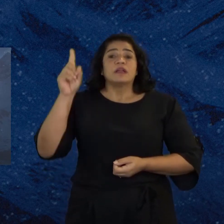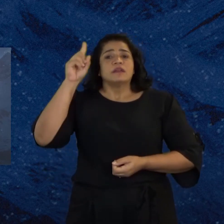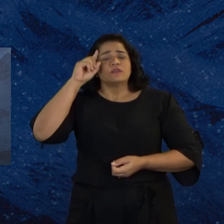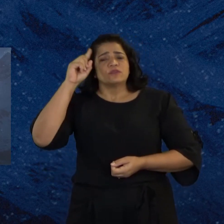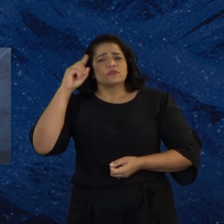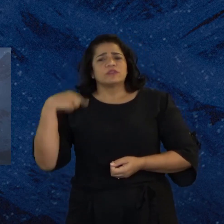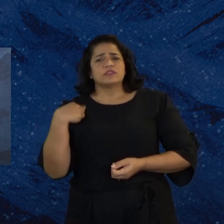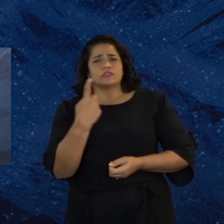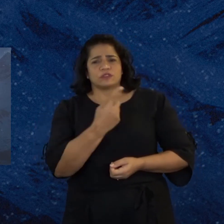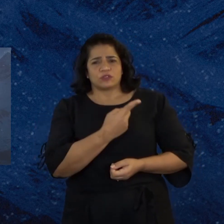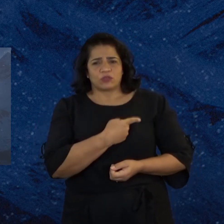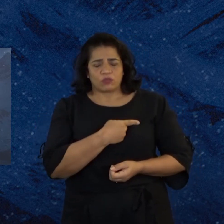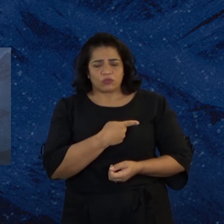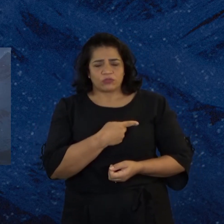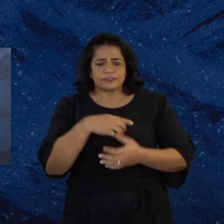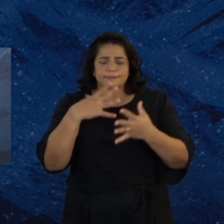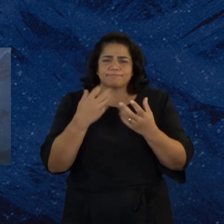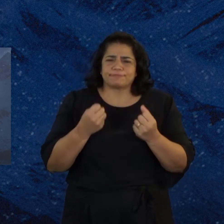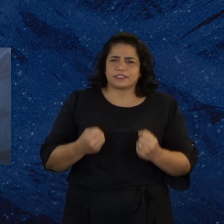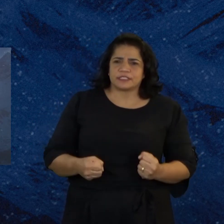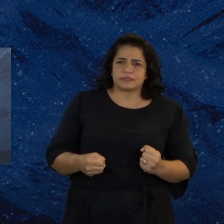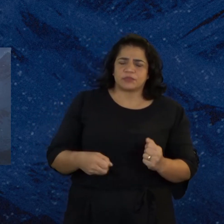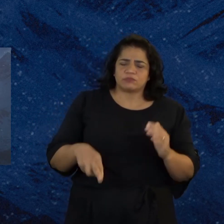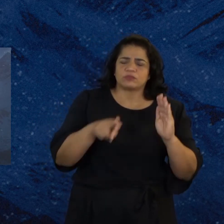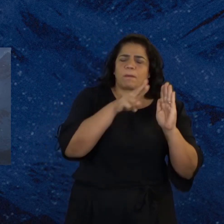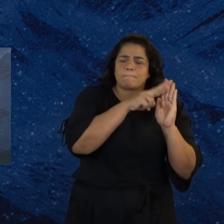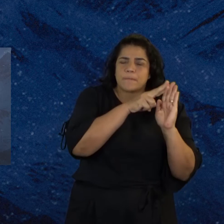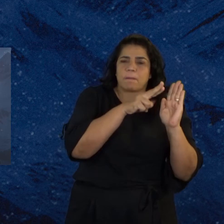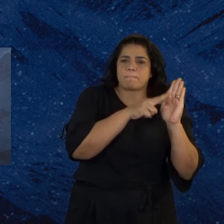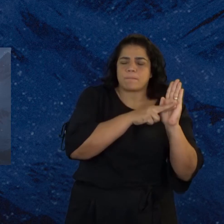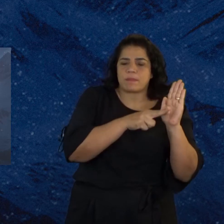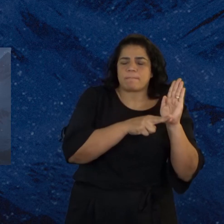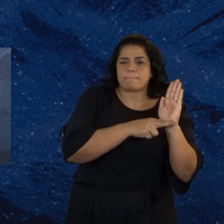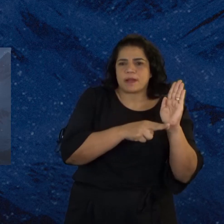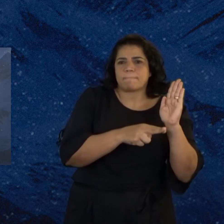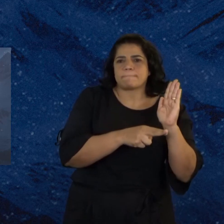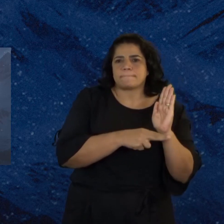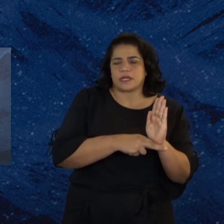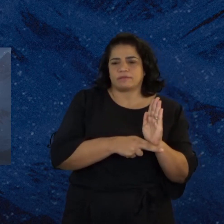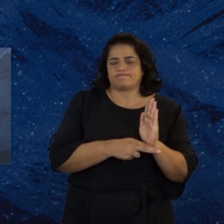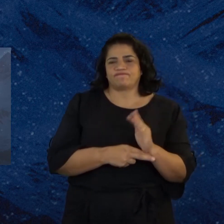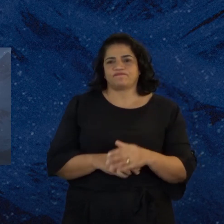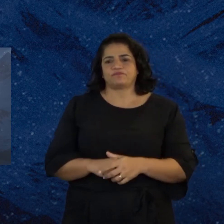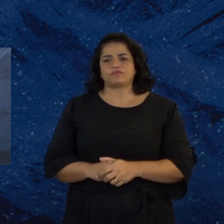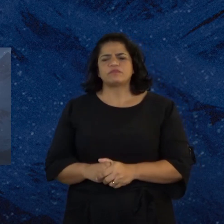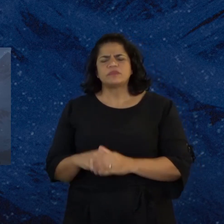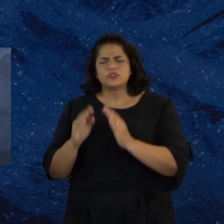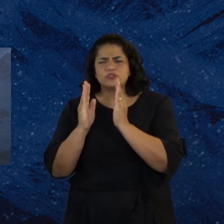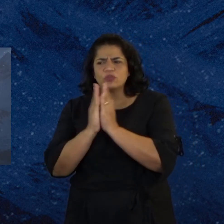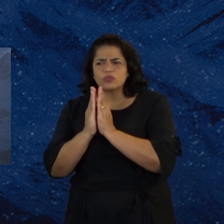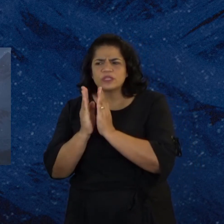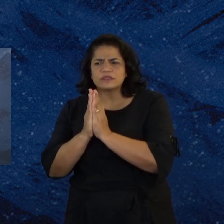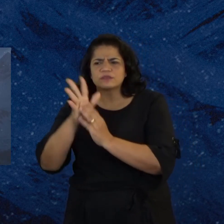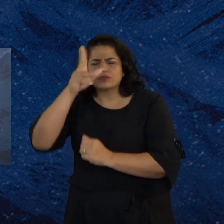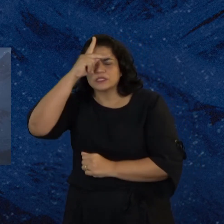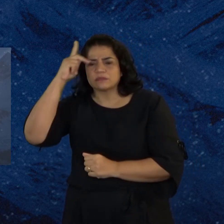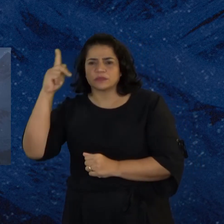orações realizadas pelas pessoas e de livros espirituais distribuídos.